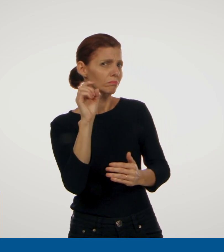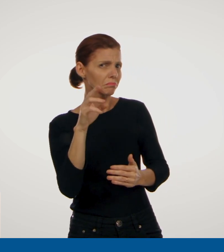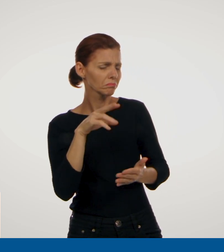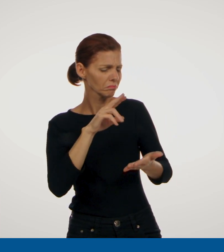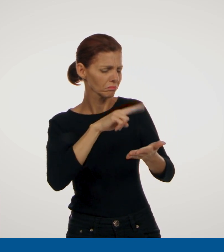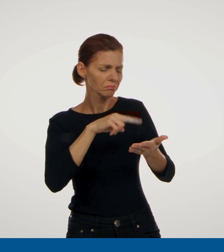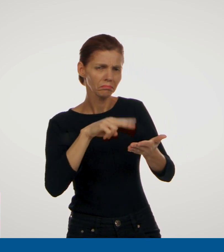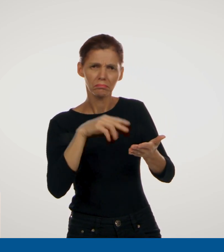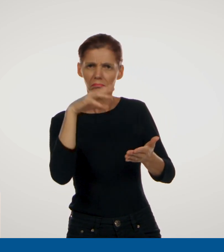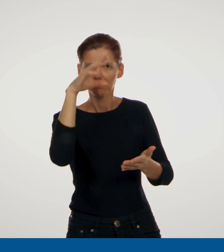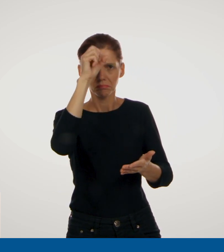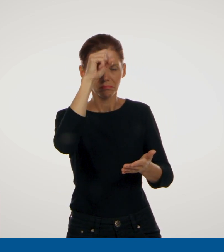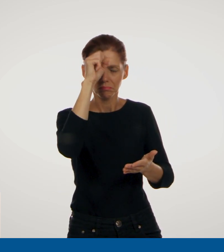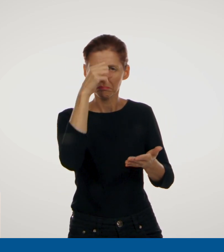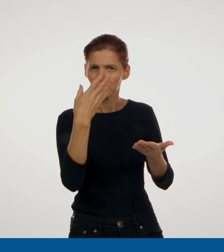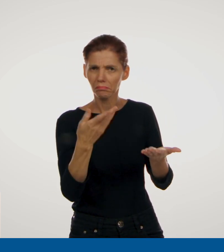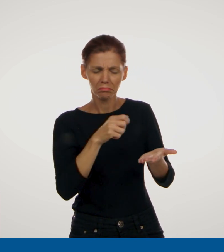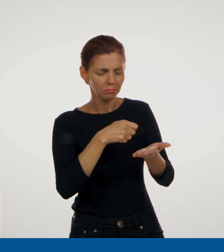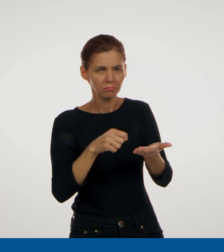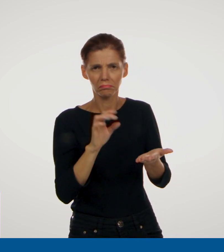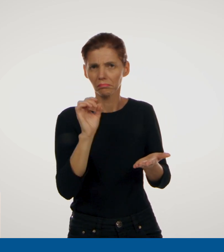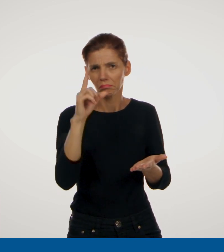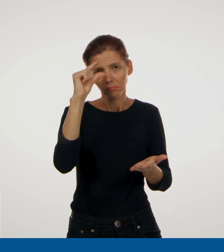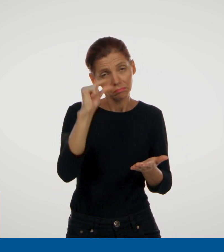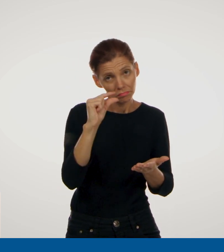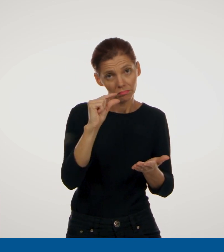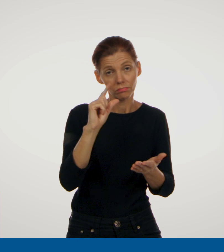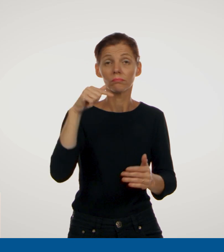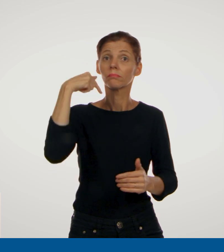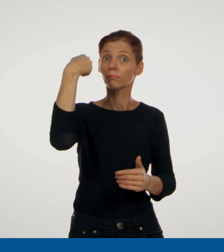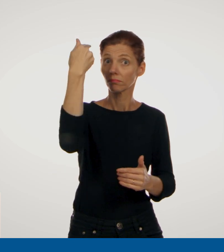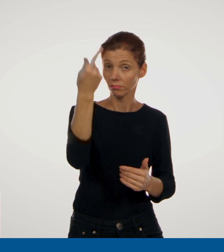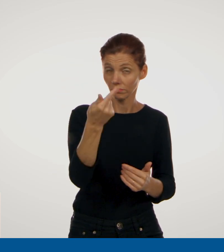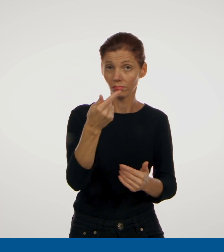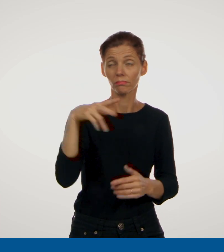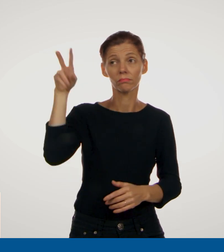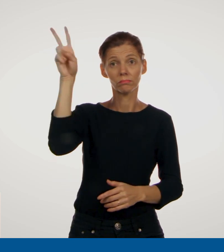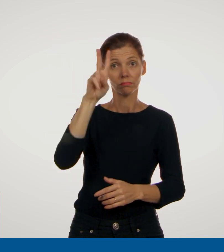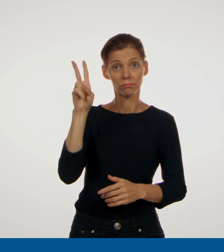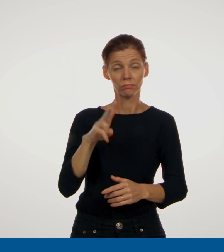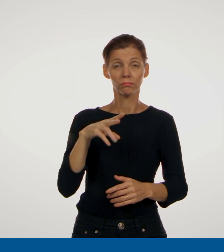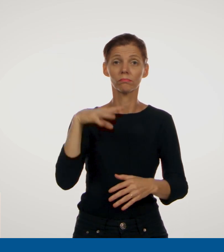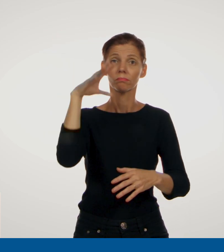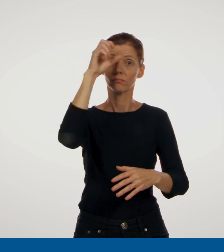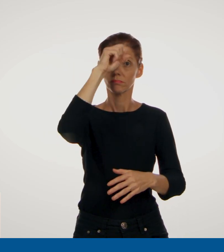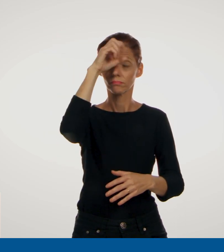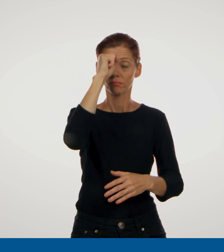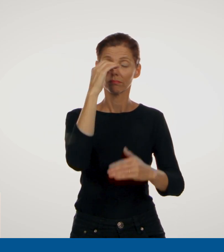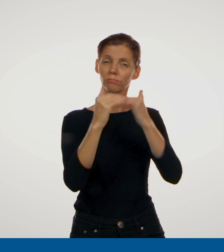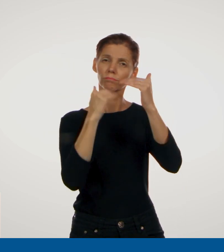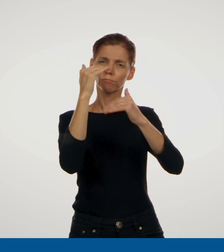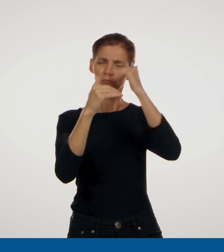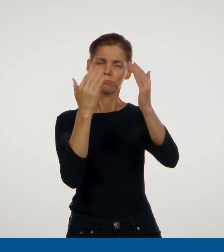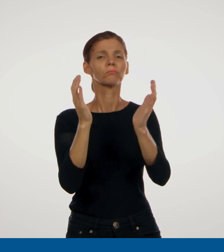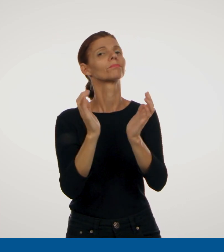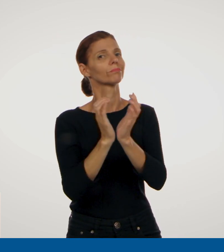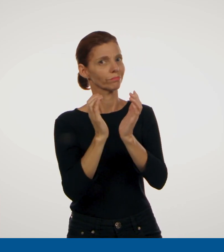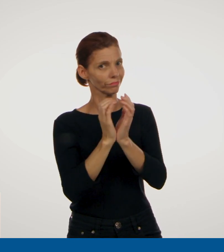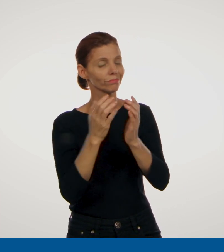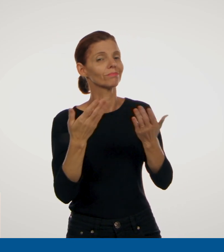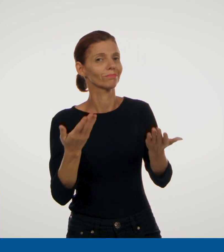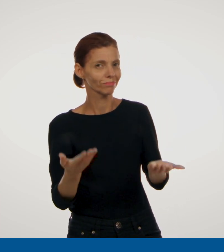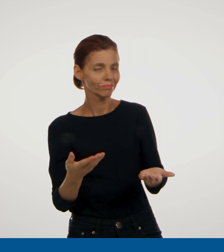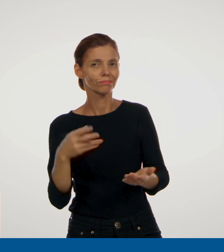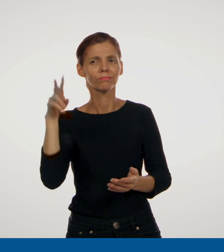alfabetização funcional. Mais tarde, a educação não formal passou a valorizar os processos de aprendizagem em